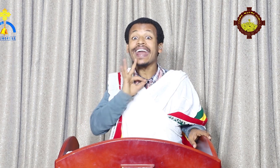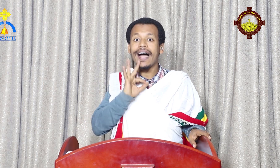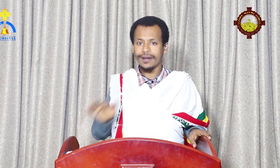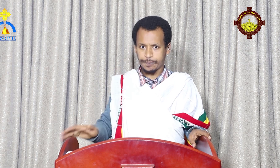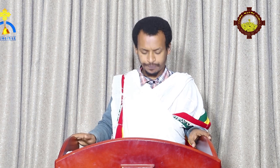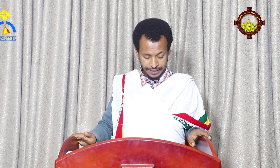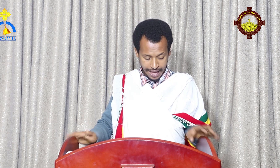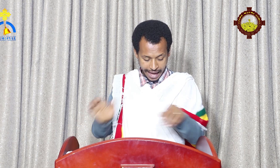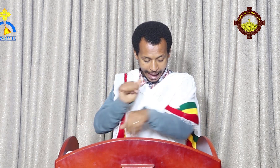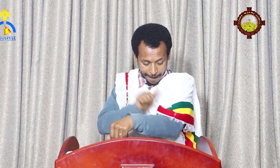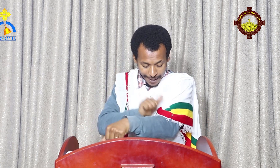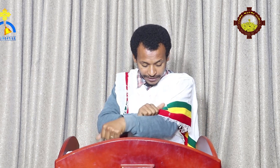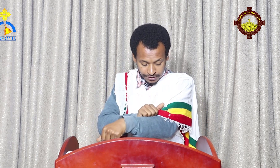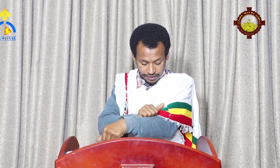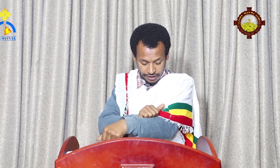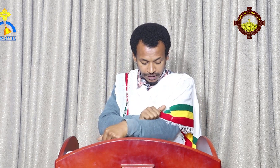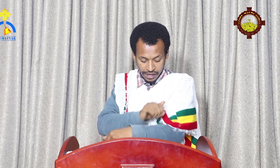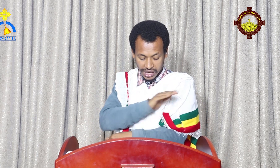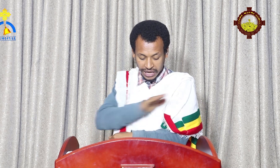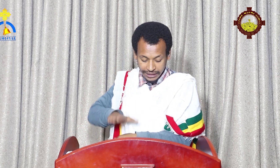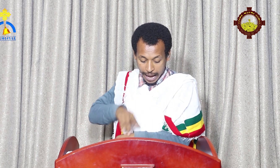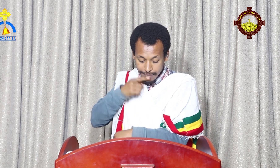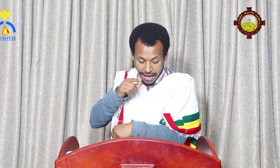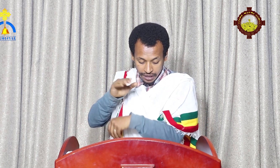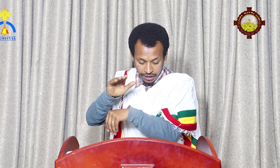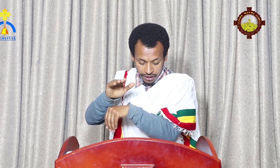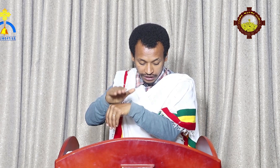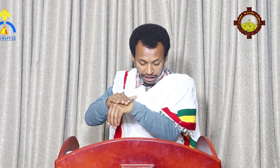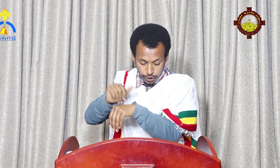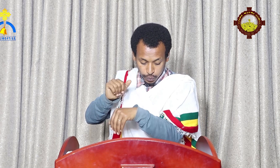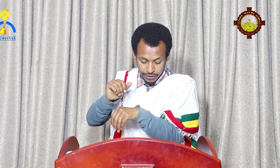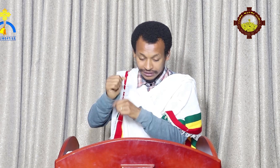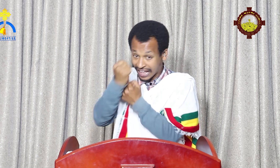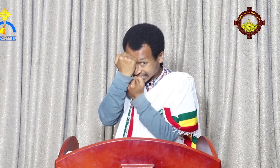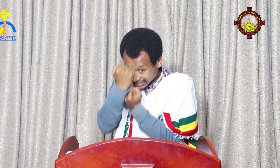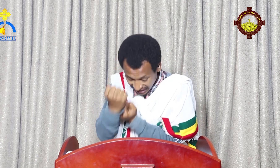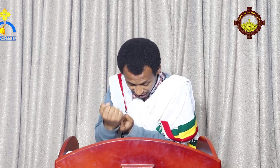ሳራ አብርሃም ጌታ ብላ የጠራችው ታስተትለች።